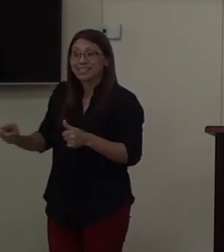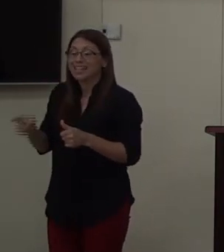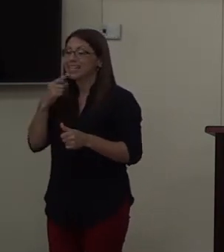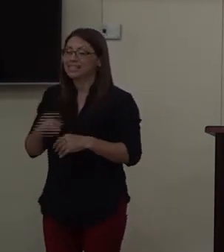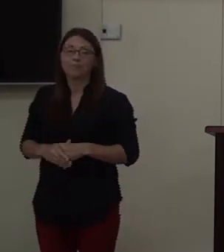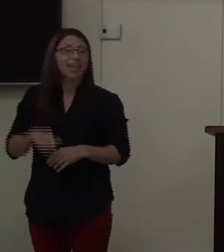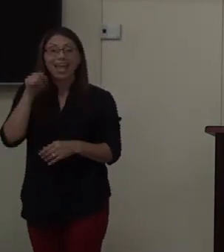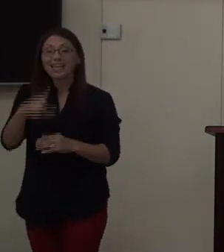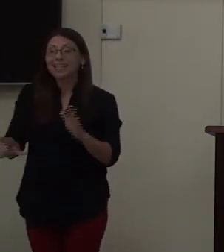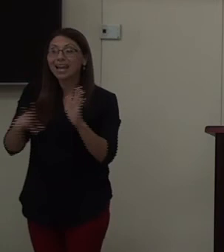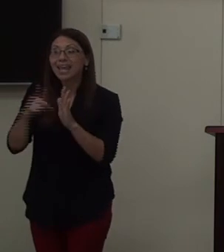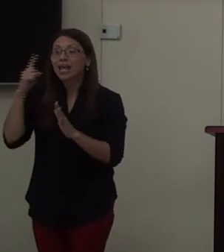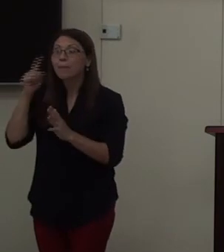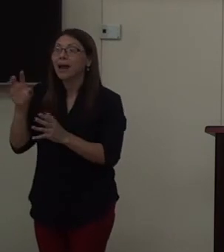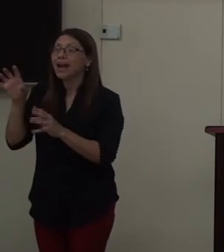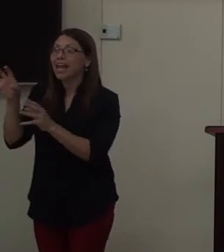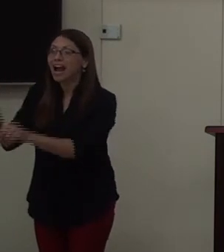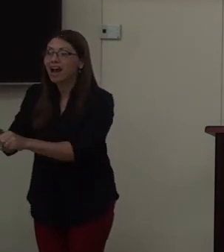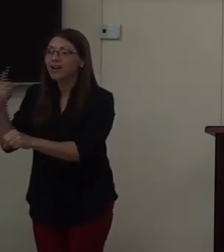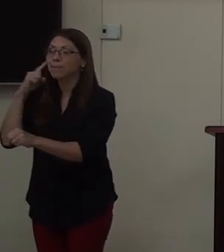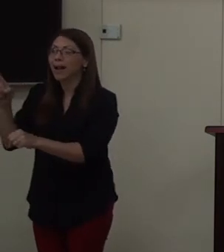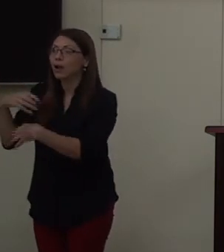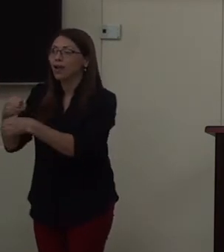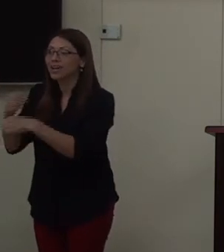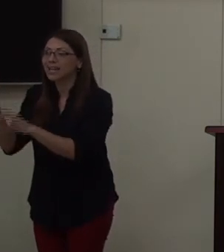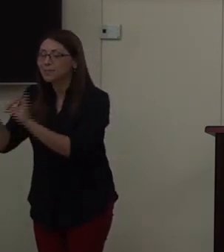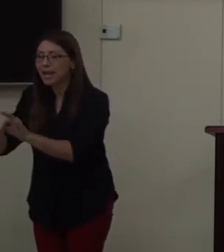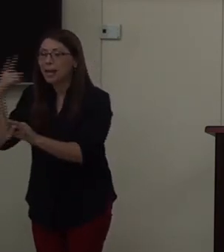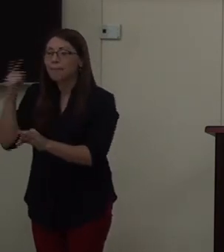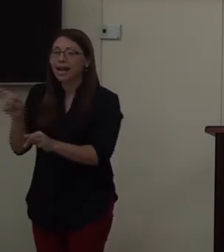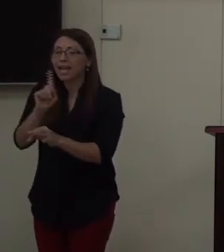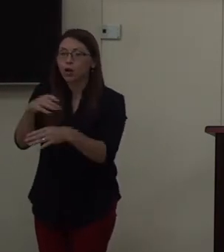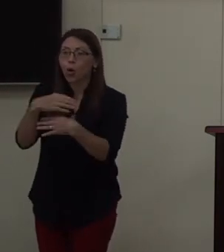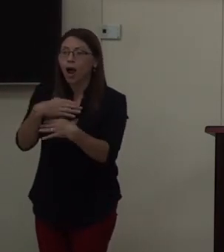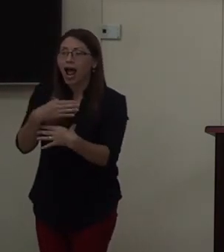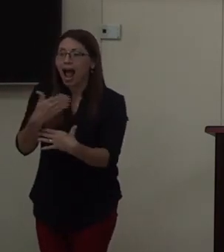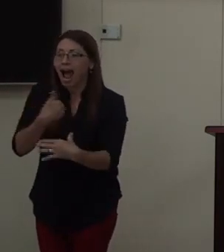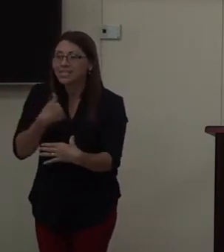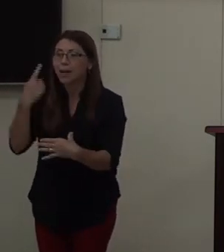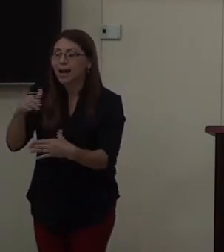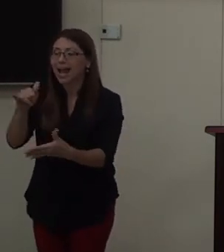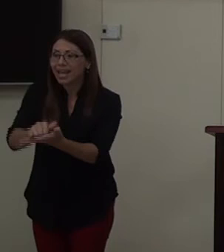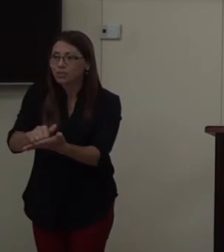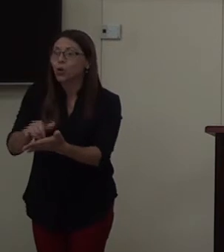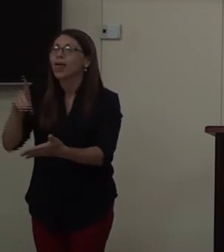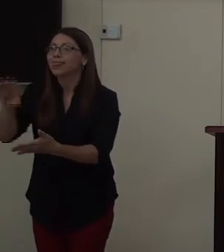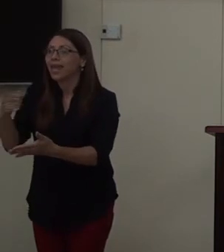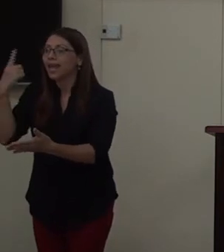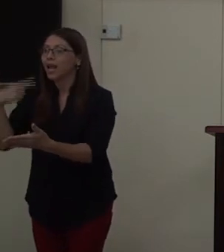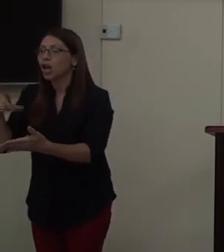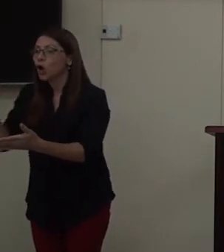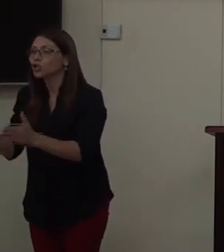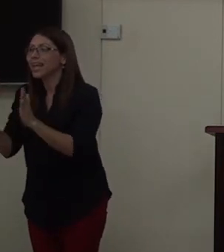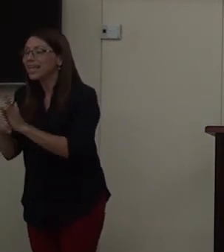para que agarren para lo que va a ser bien, para que no haya para eso, de los derechos de alguien y del primero también, para que haga